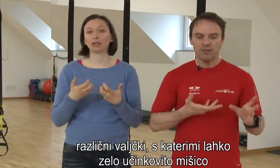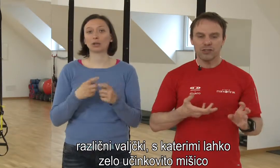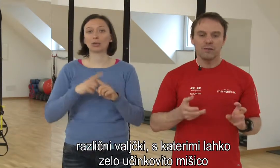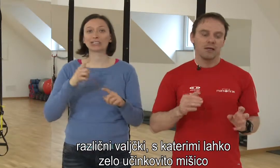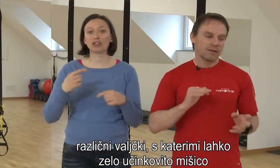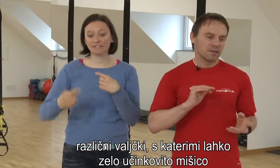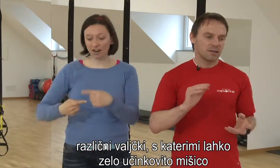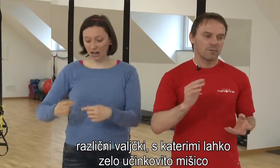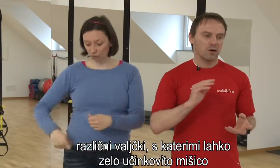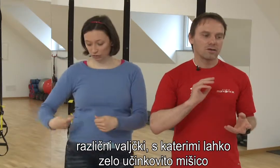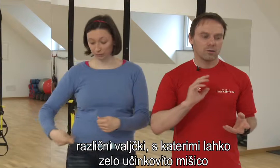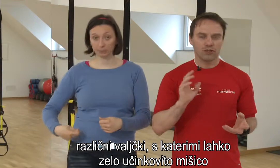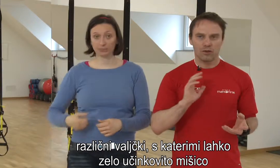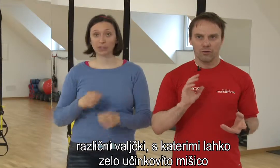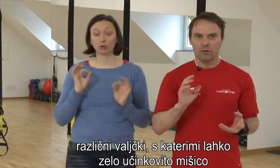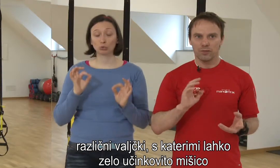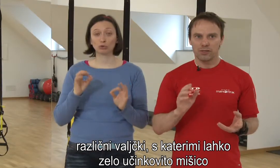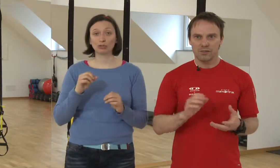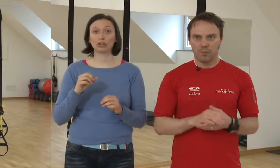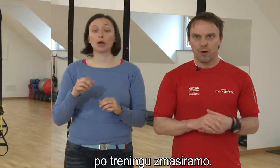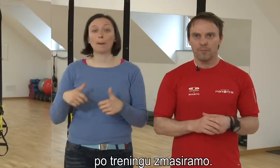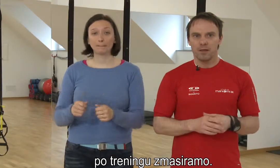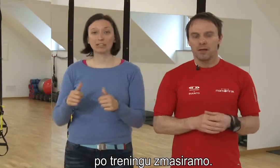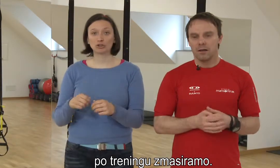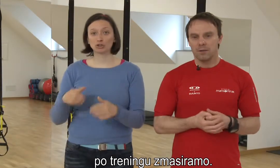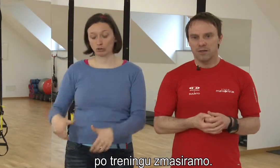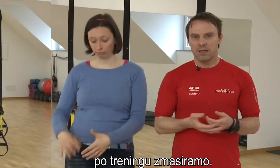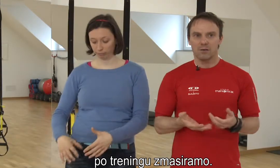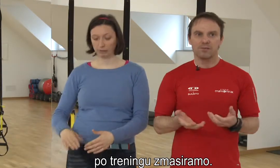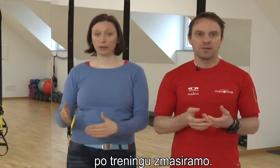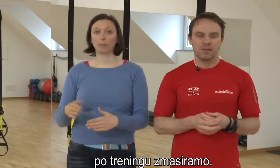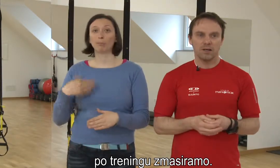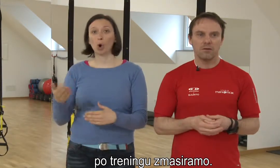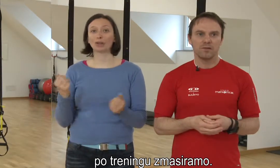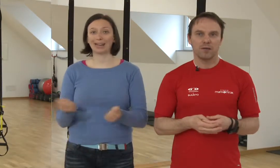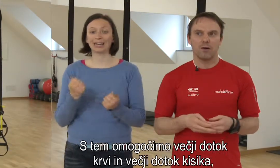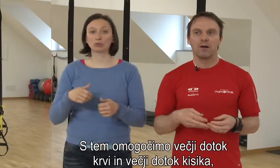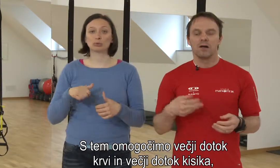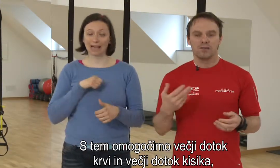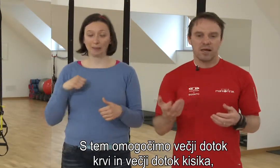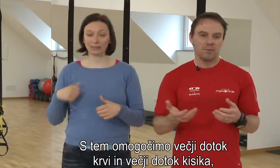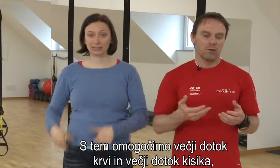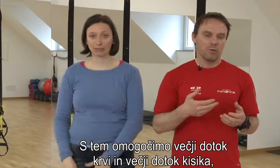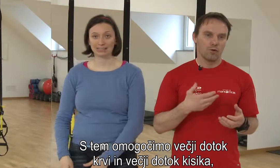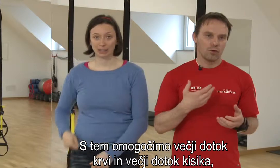valjčki, iz katerih lahko zelo učinkovito mišico po treningu zmasiramo, se pravi, s tem